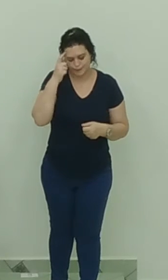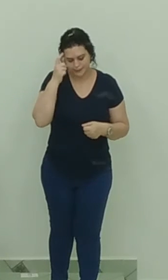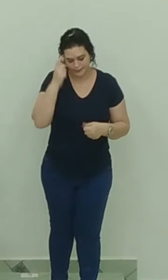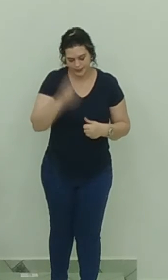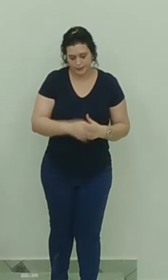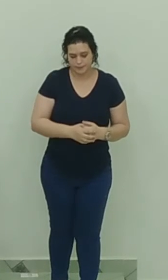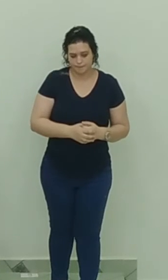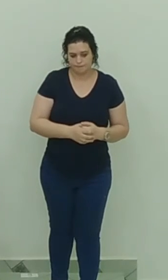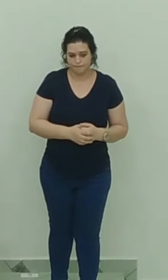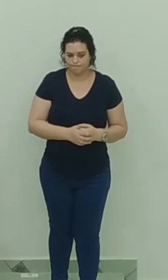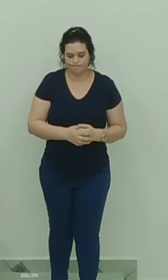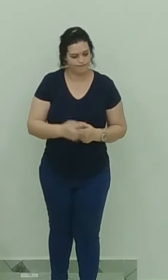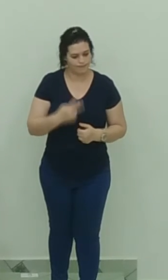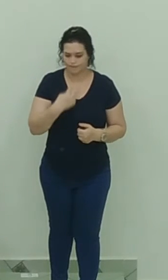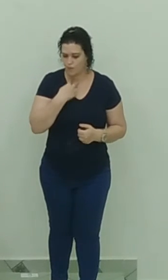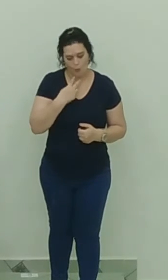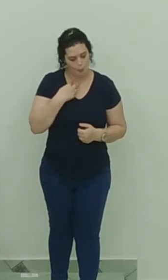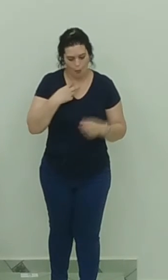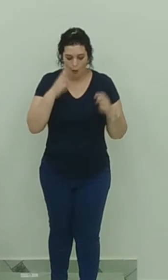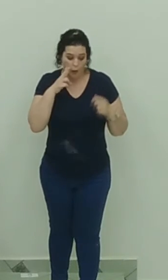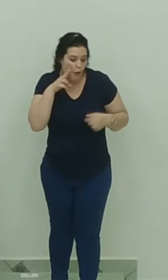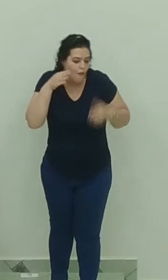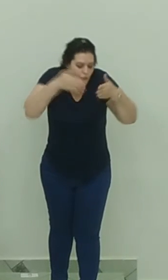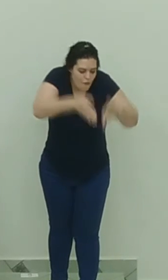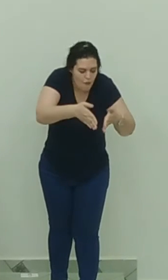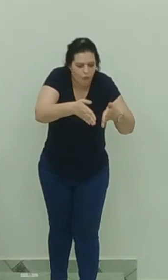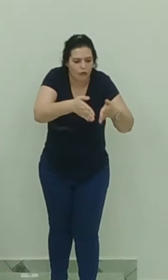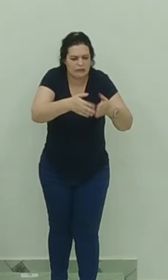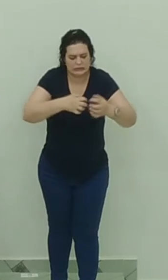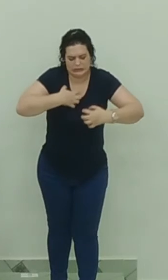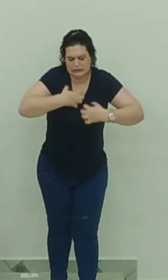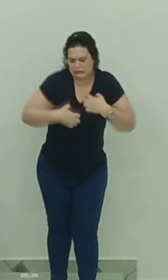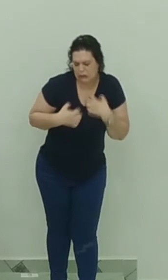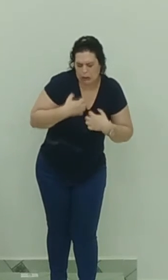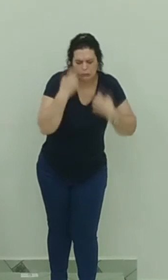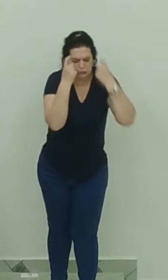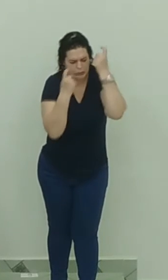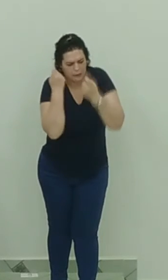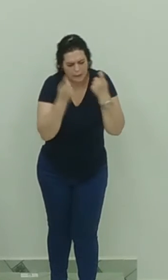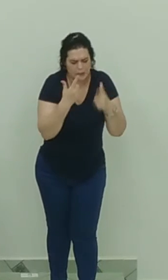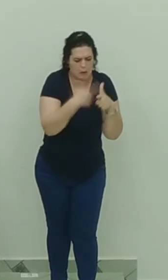angústias, a gente deve olhar para o Deus da aliança.